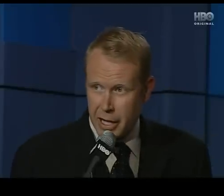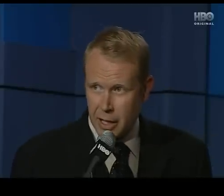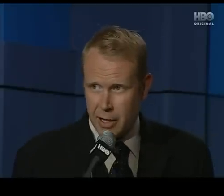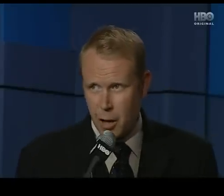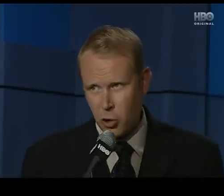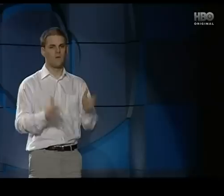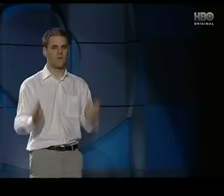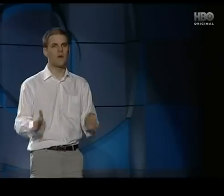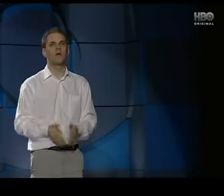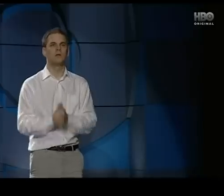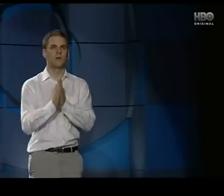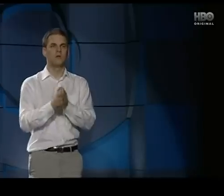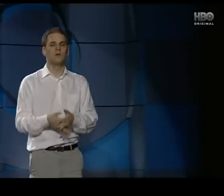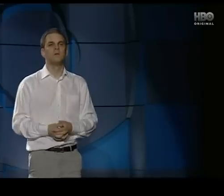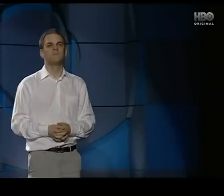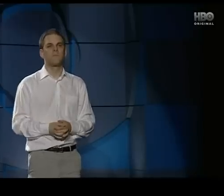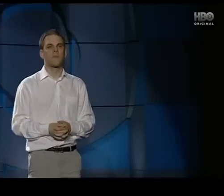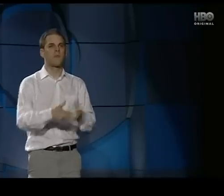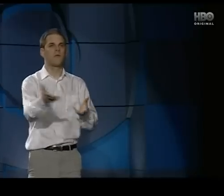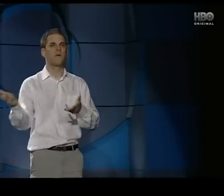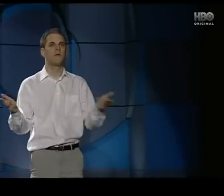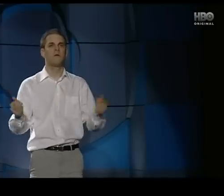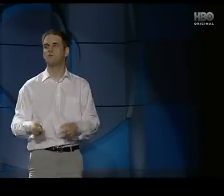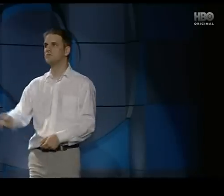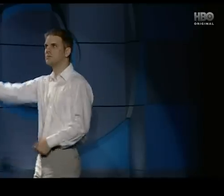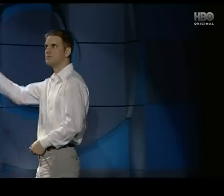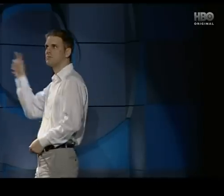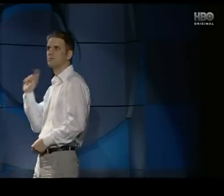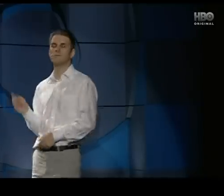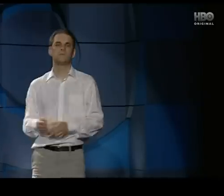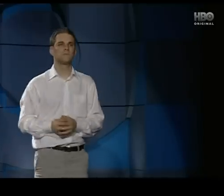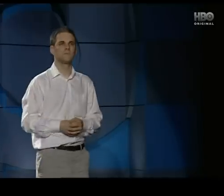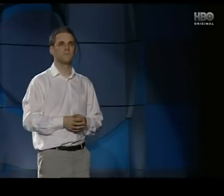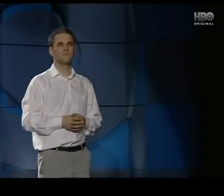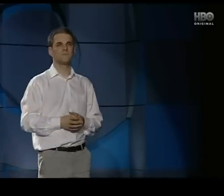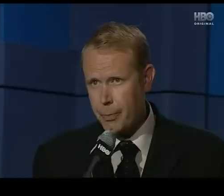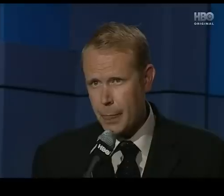A nyní tedy krátká modlitba za společnost HBO.